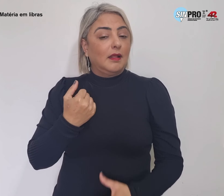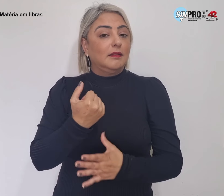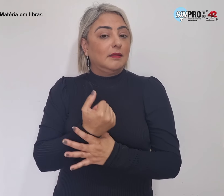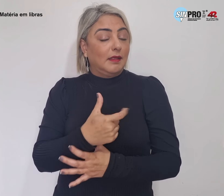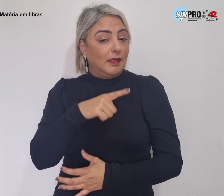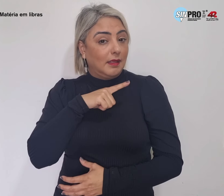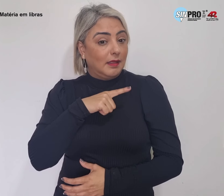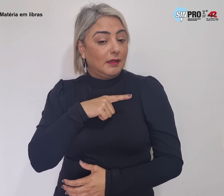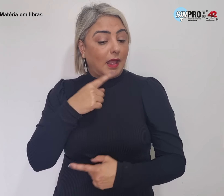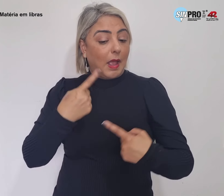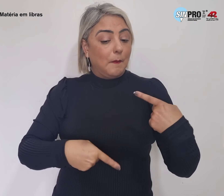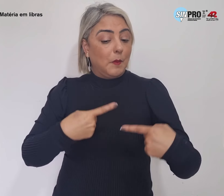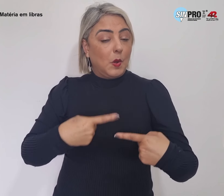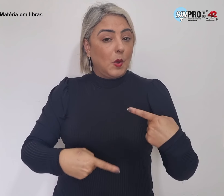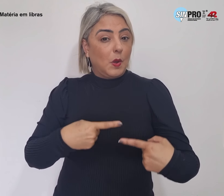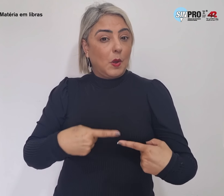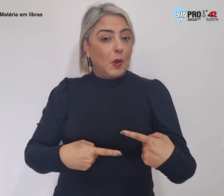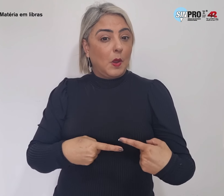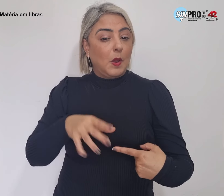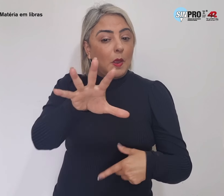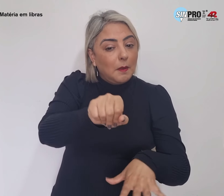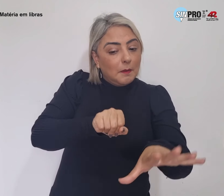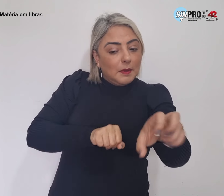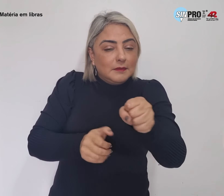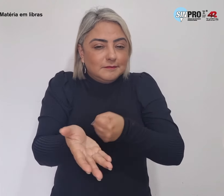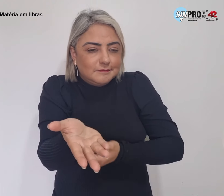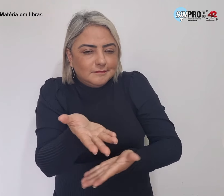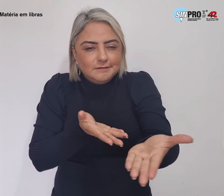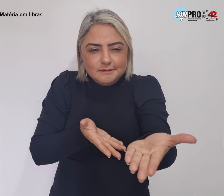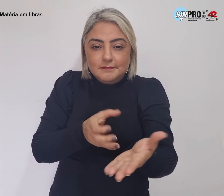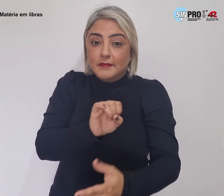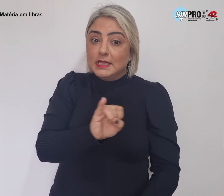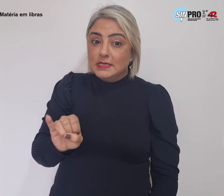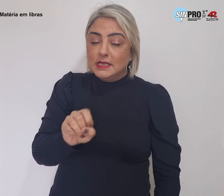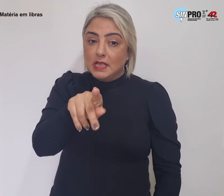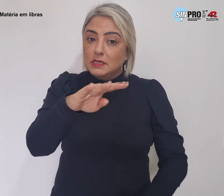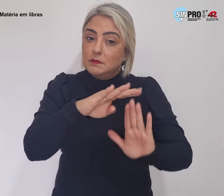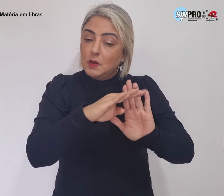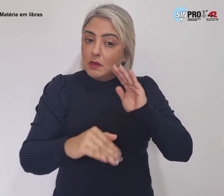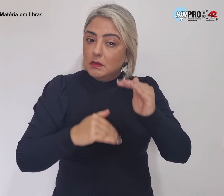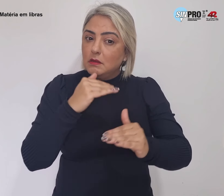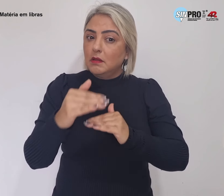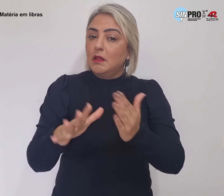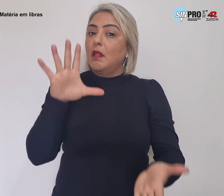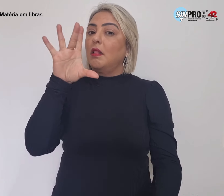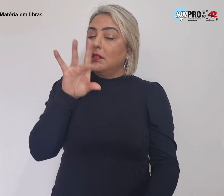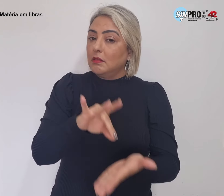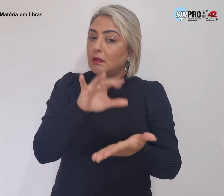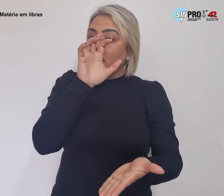política do toma lá, dá cá. Se esse processo se consolida com a PEC 23,